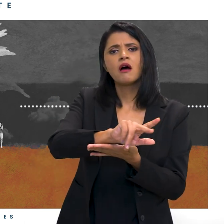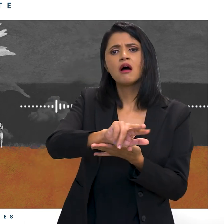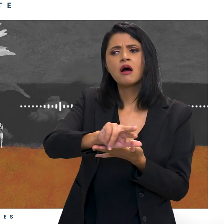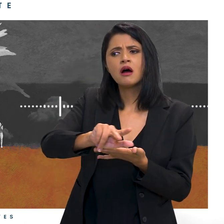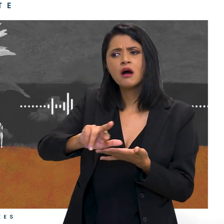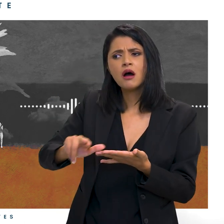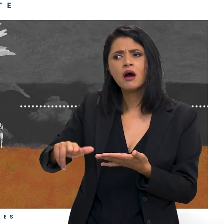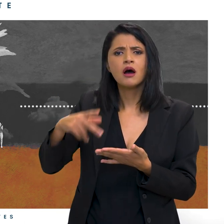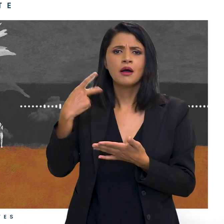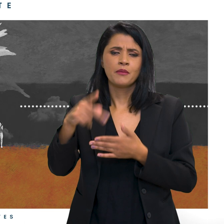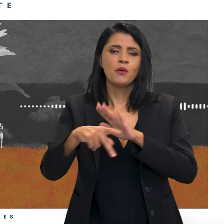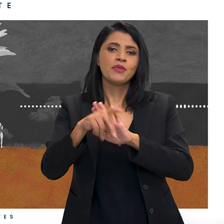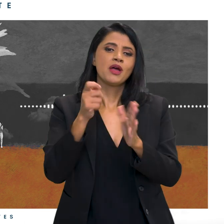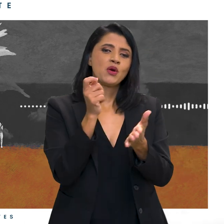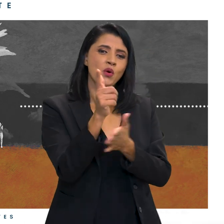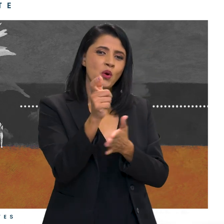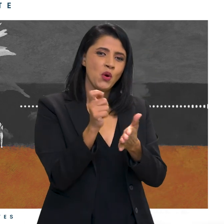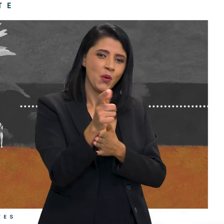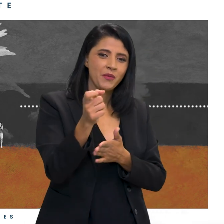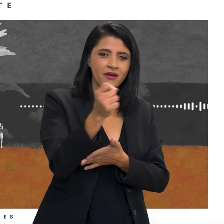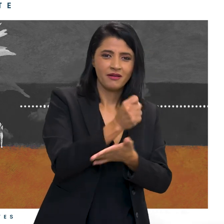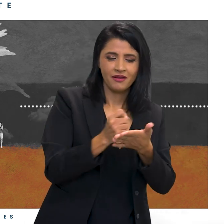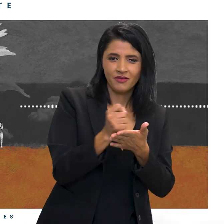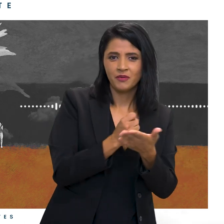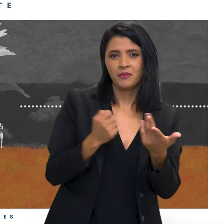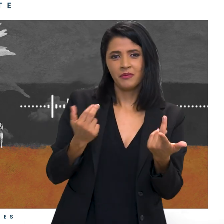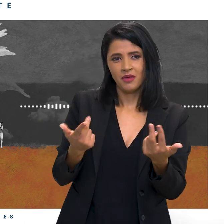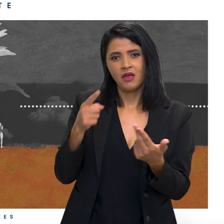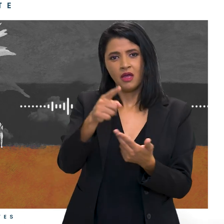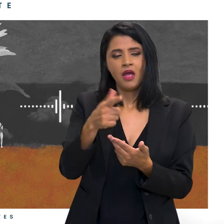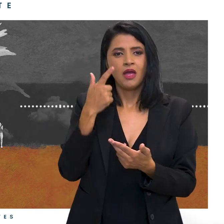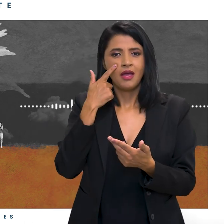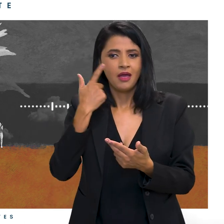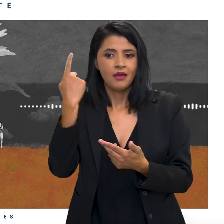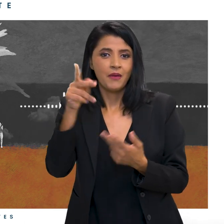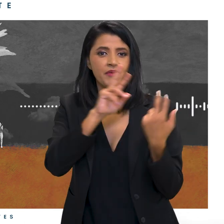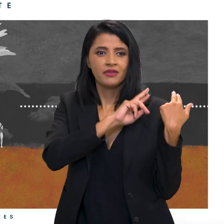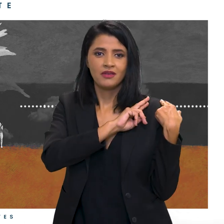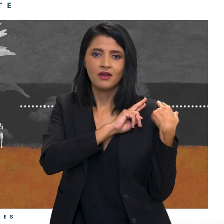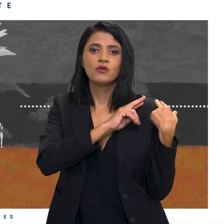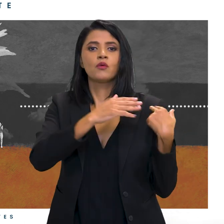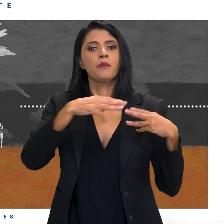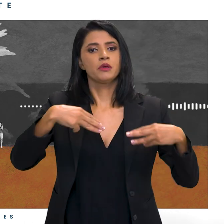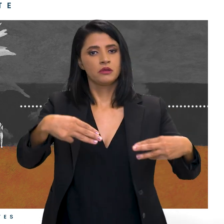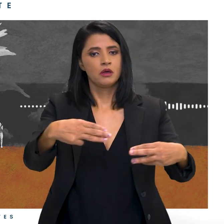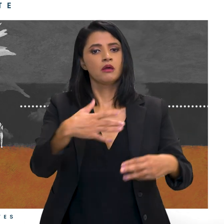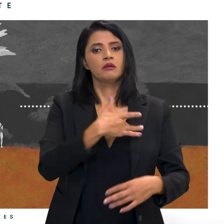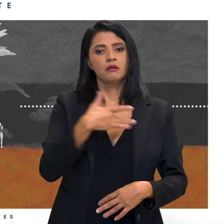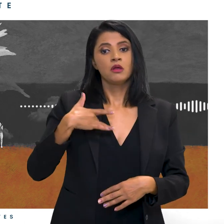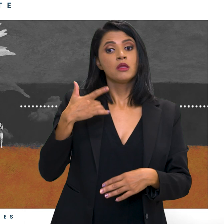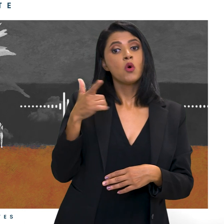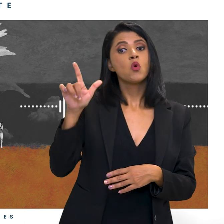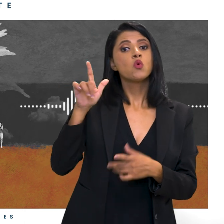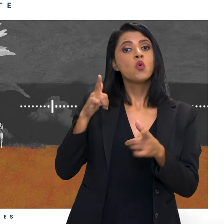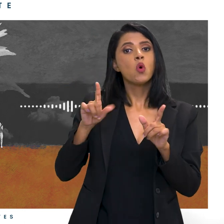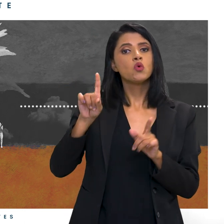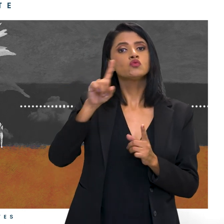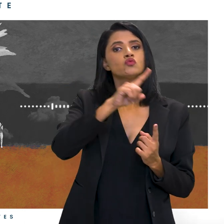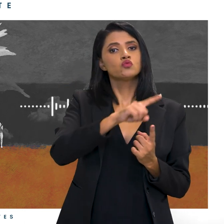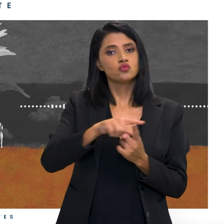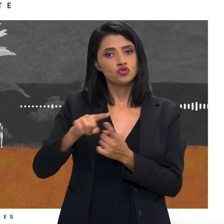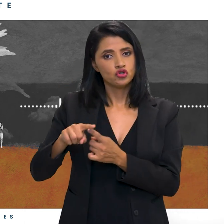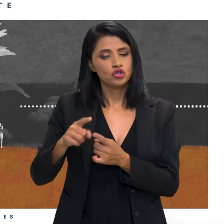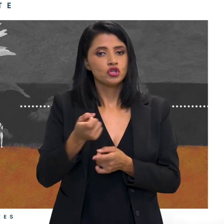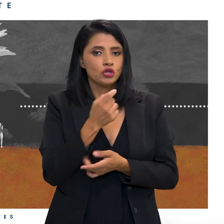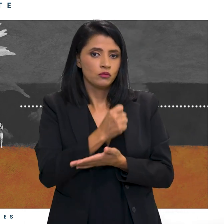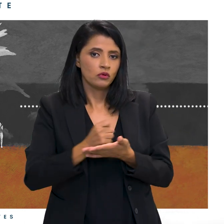tem diversos níveis, então parte da compra de medicamentos é sim responsabilidade do Ministério da Saúde, mas tem outros